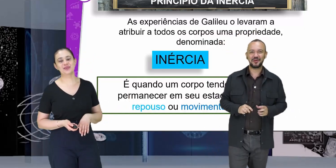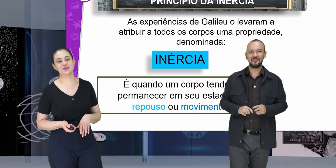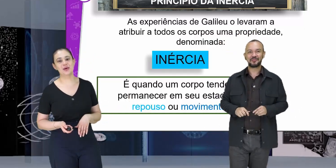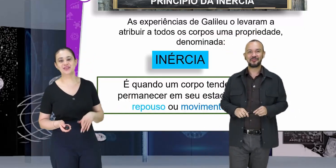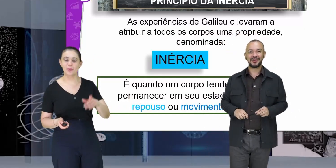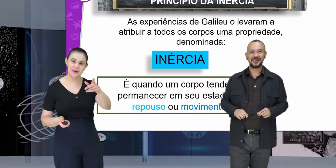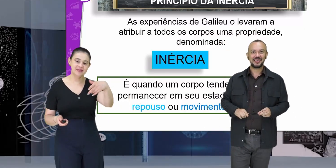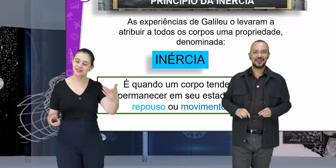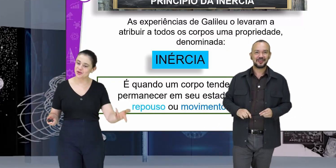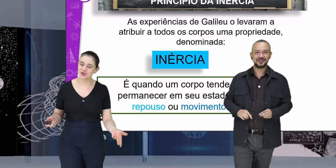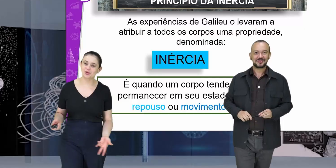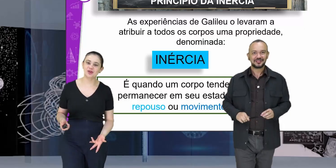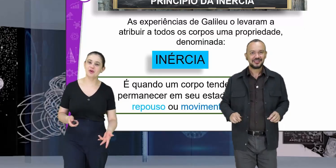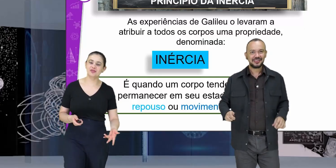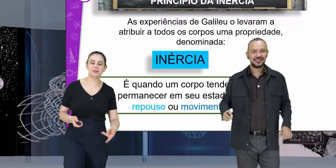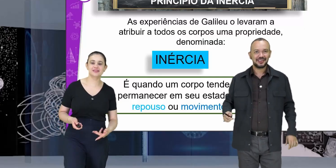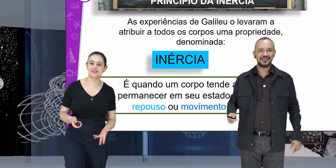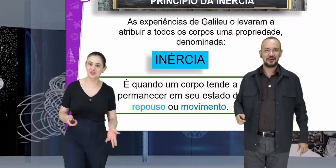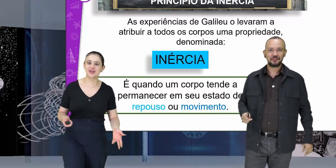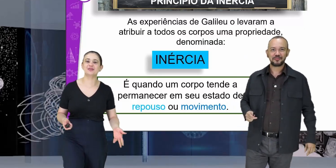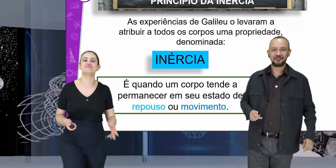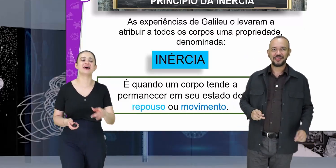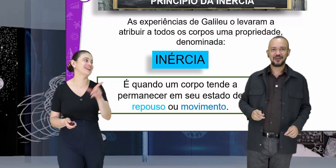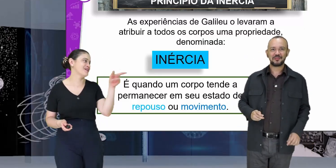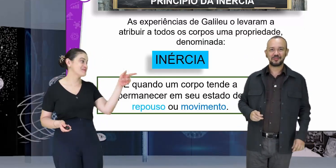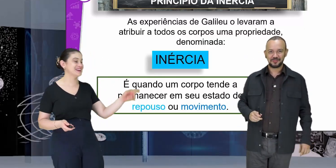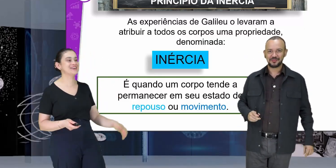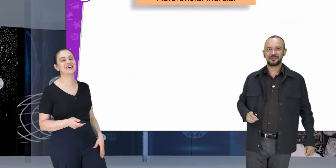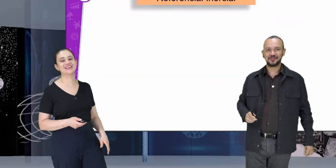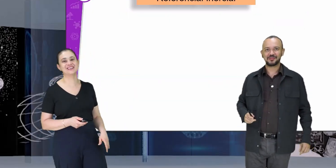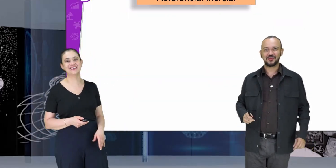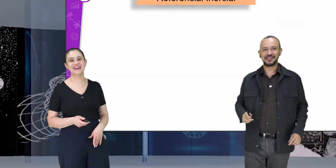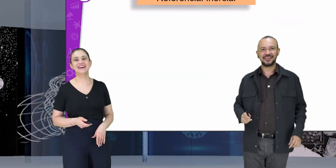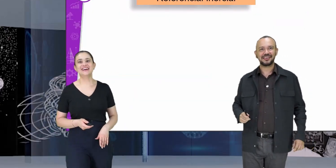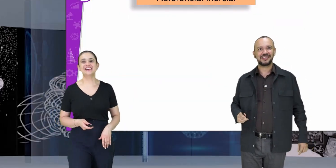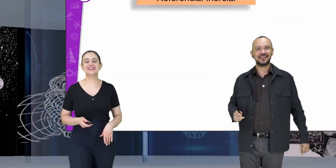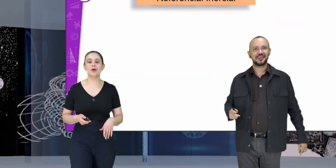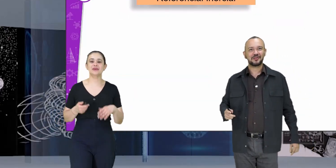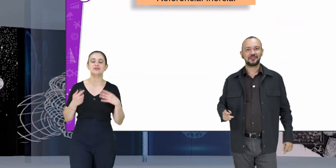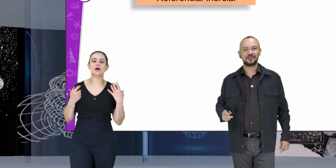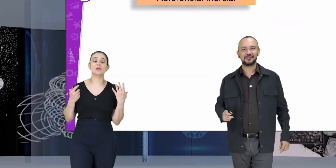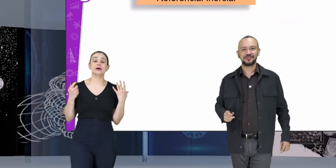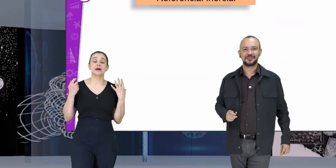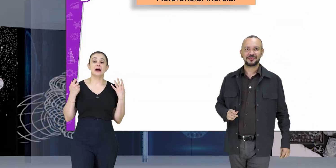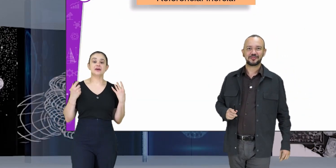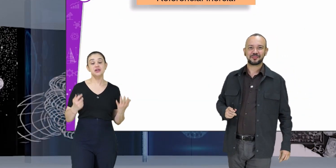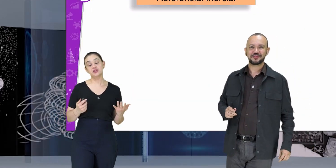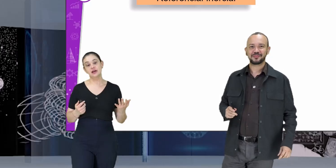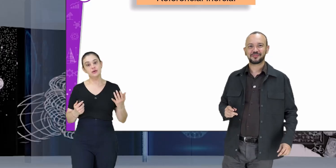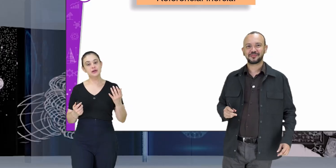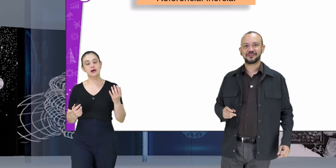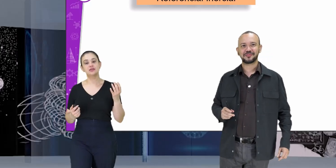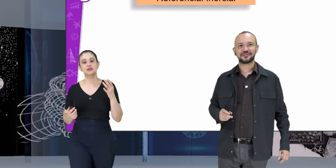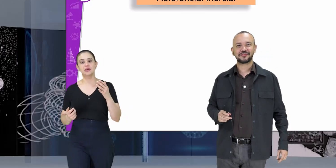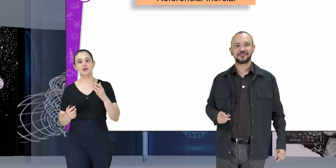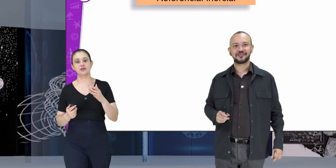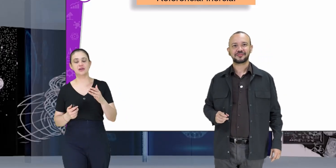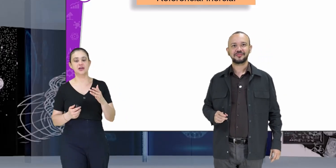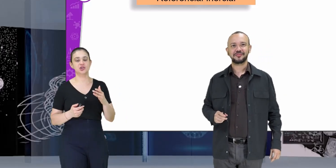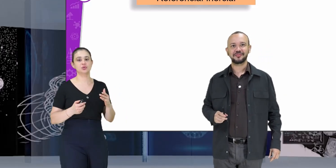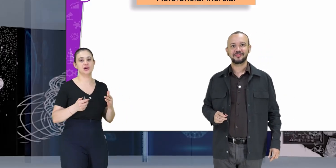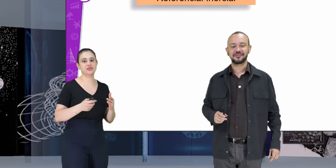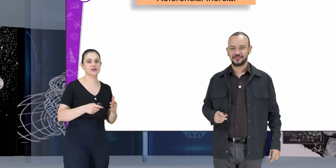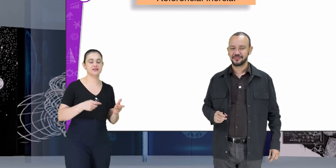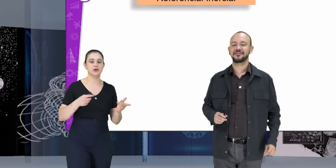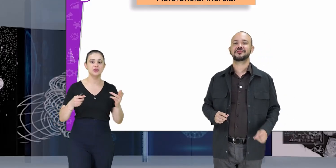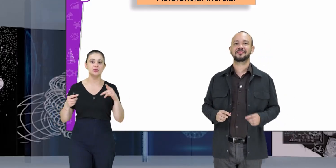Tá pessoal, e seu pé vai continuar no movimento se você não parar o pé, né, Maicon? Pois é. Então, pessoal, a gente falou em aulas anteriores a